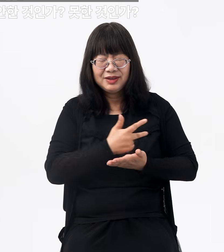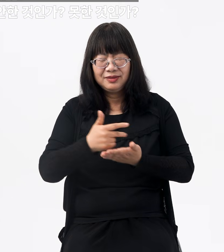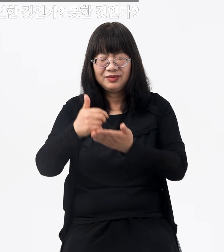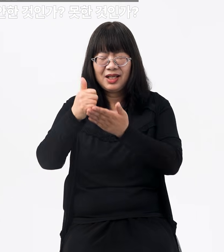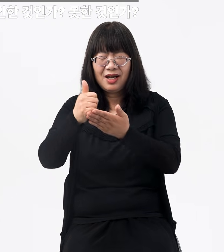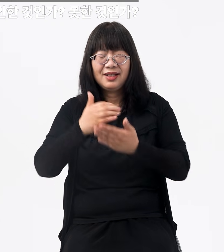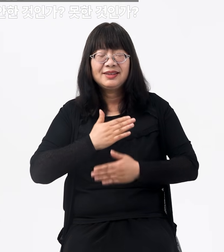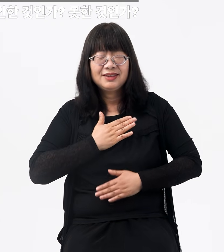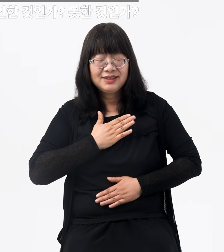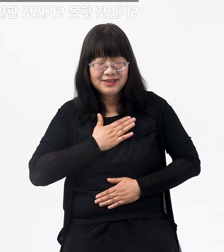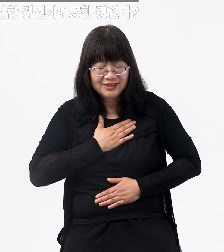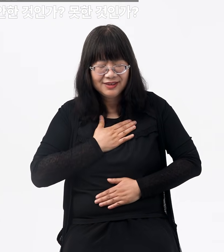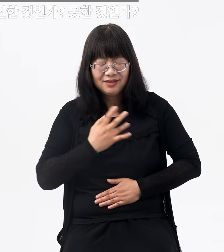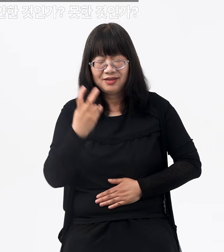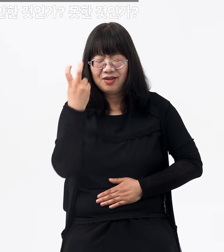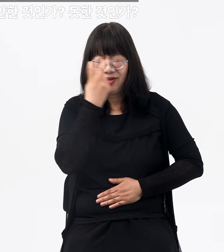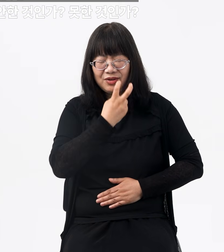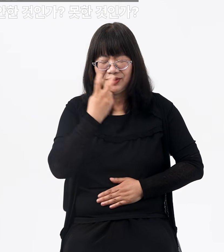주님 나를